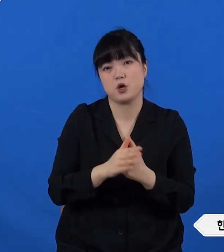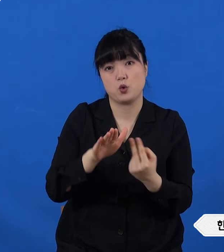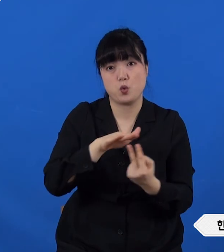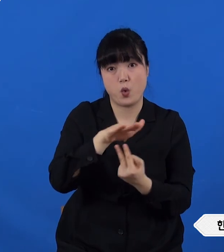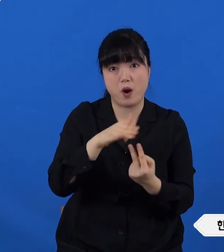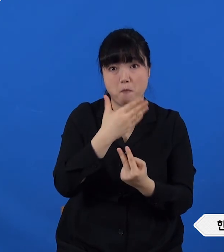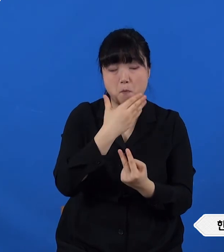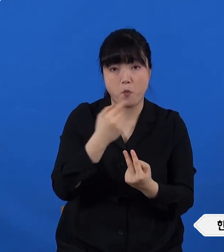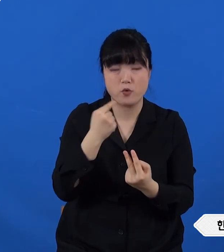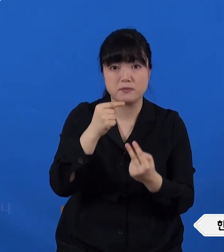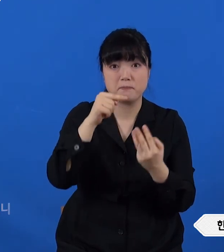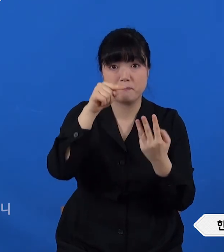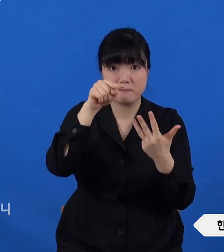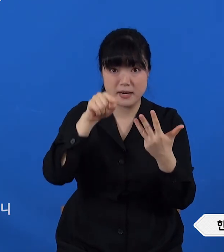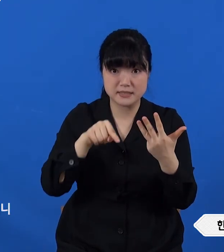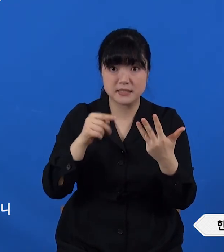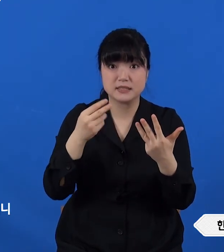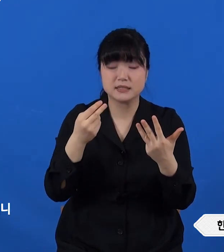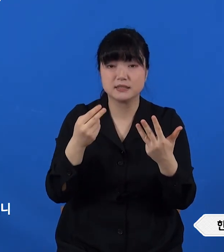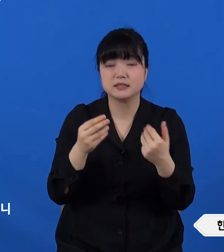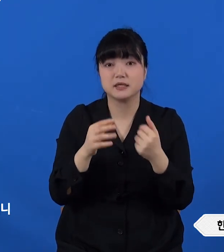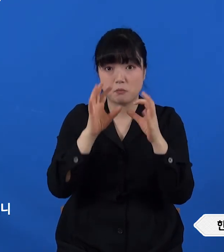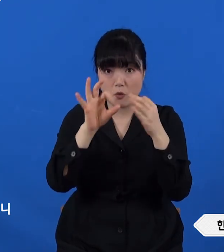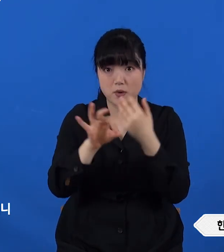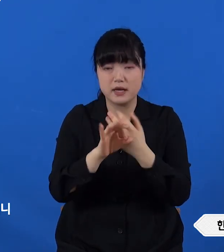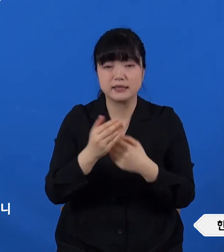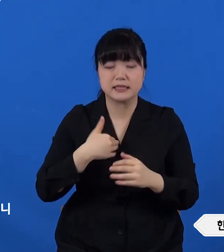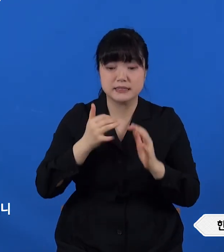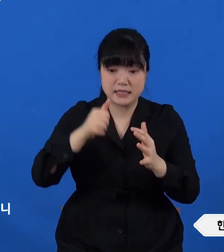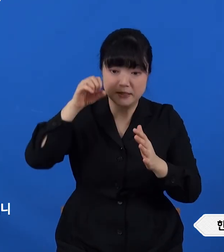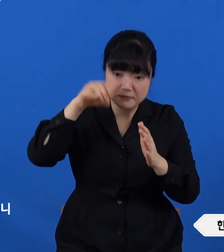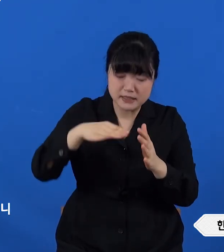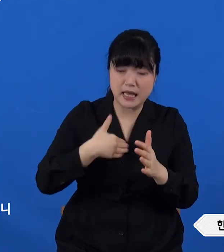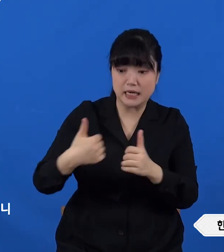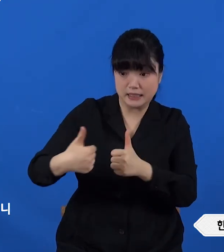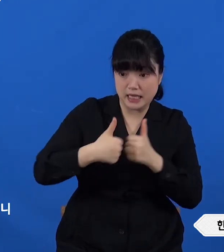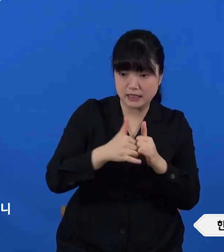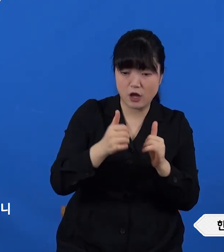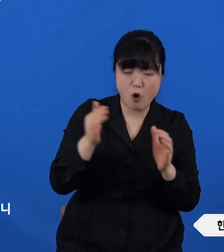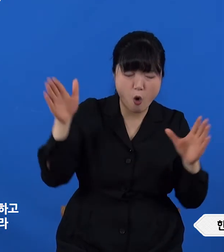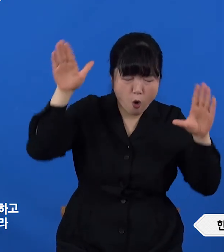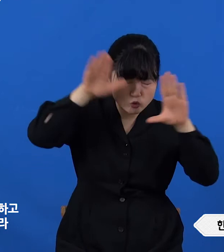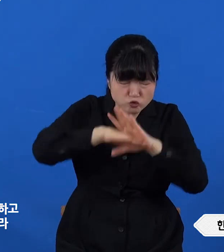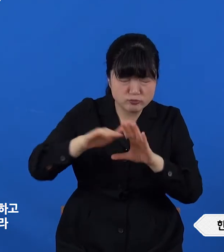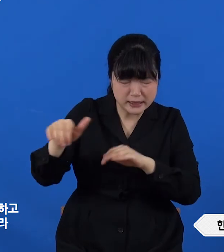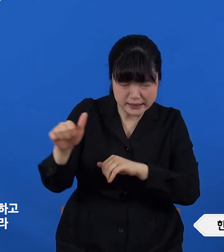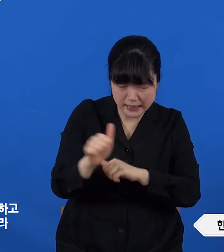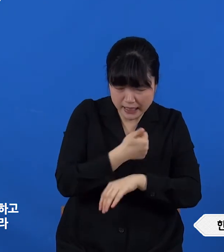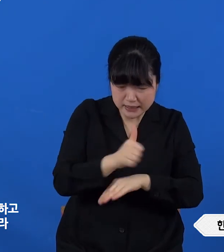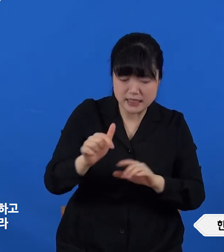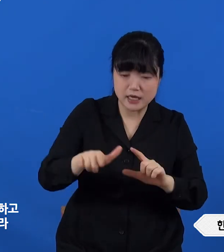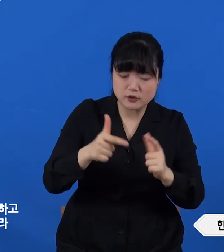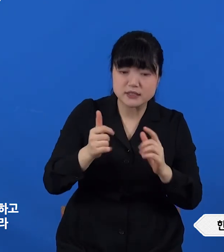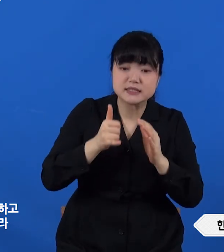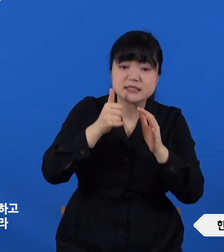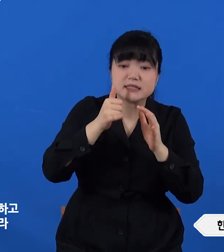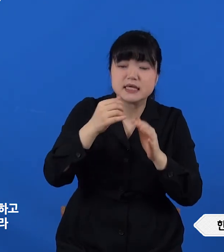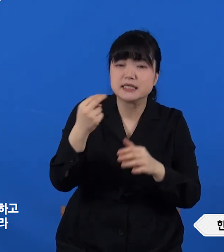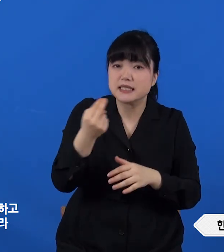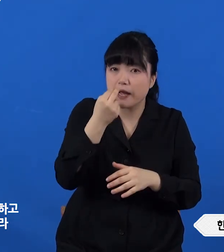12절 보면 나는 세상의 빛이니 나를 따르는 자는 어두움에 다니지 아니하고 생명의 빛을